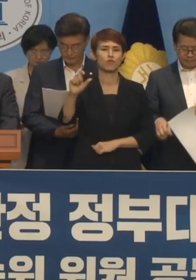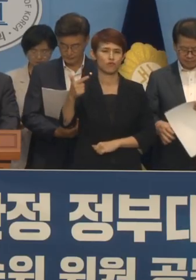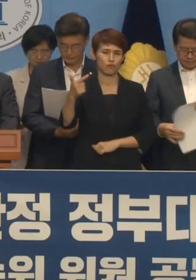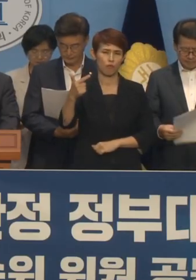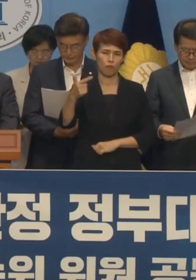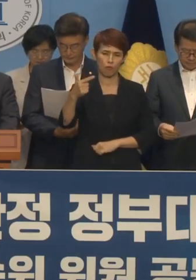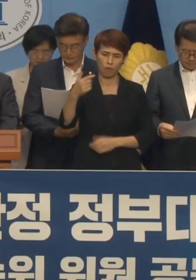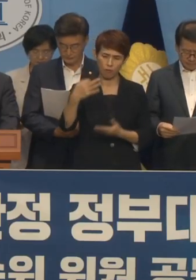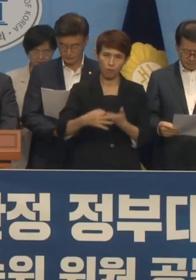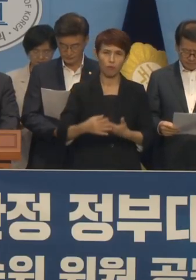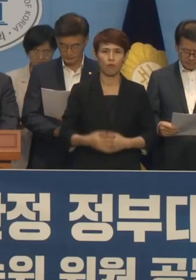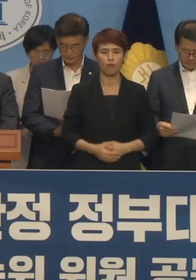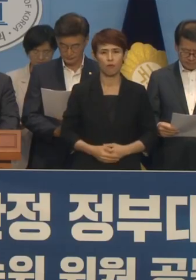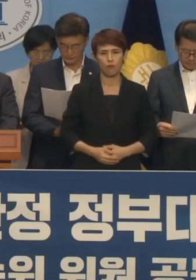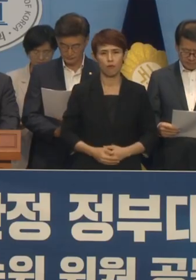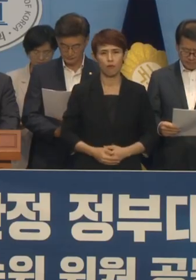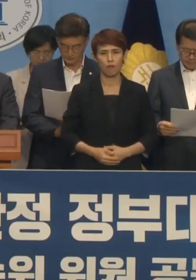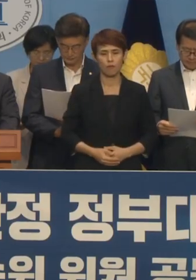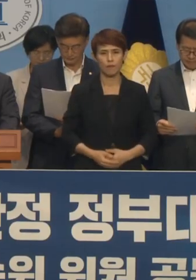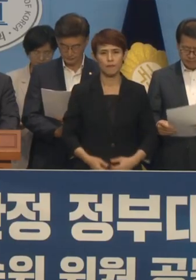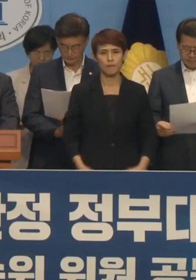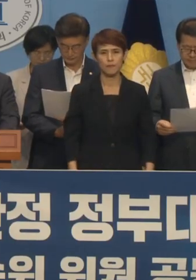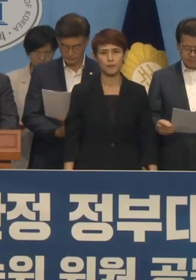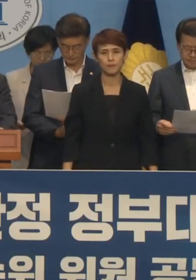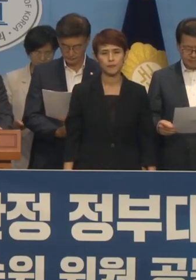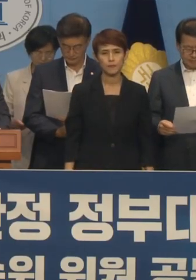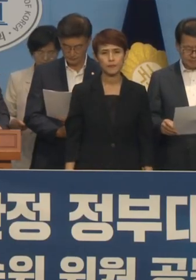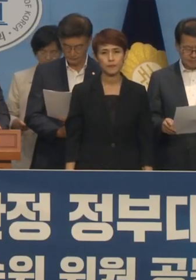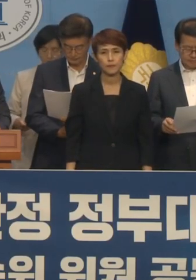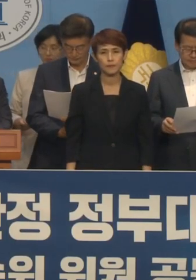폭락해 19만 원 선마저 무너졌다.